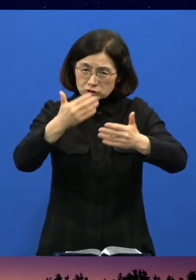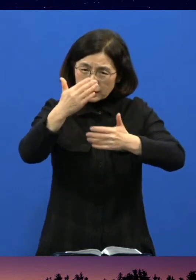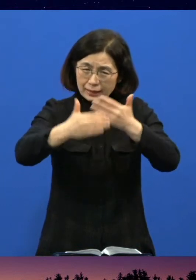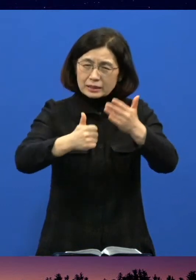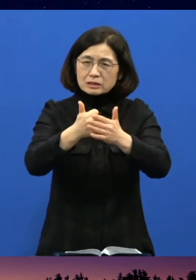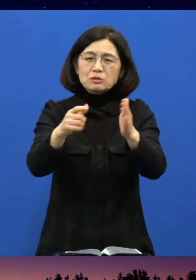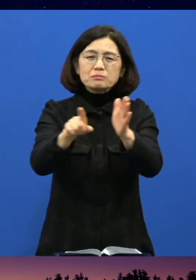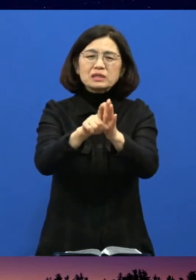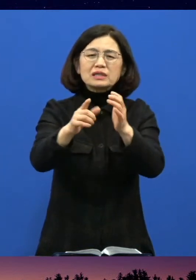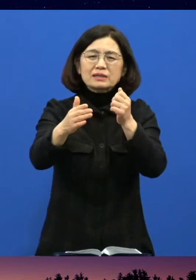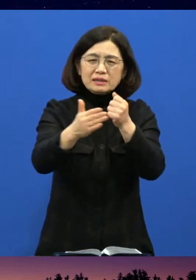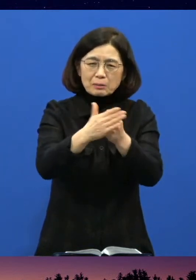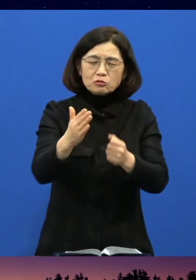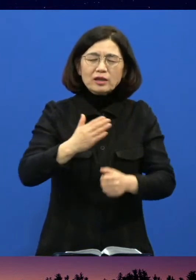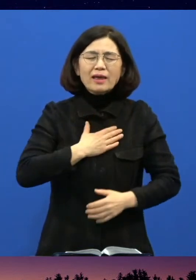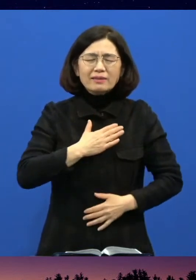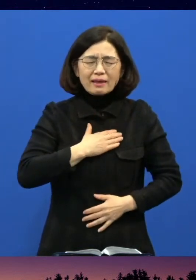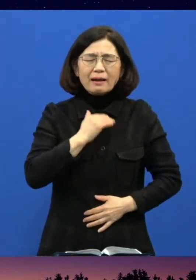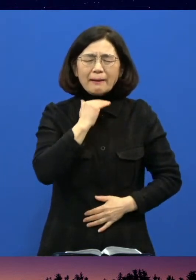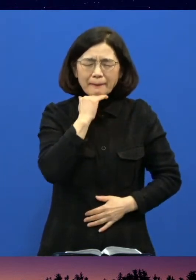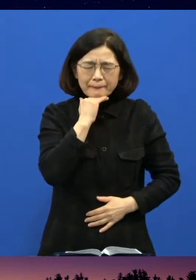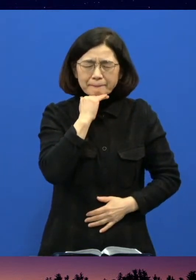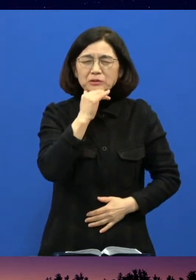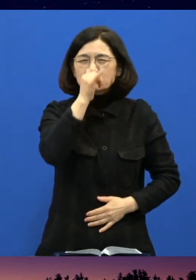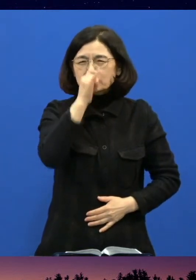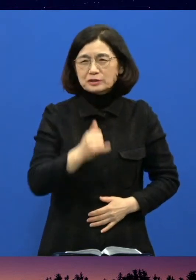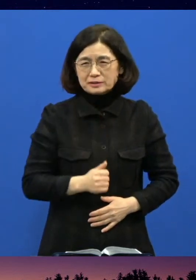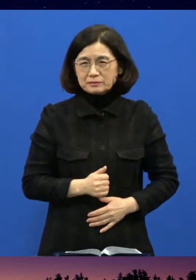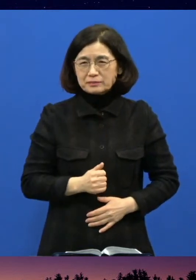그래서 기다리는 게 믿음이다. 기다리는 게 믿음이다.